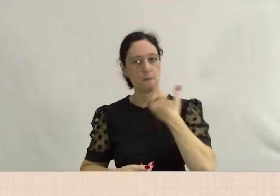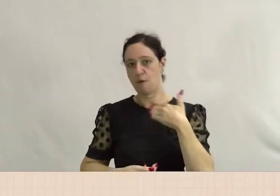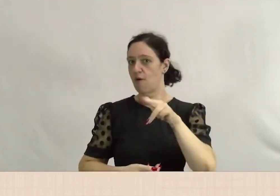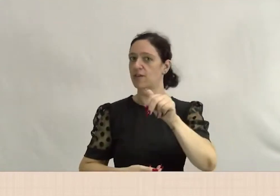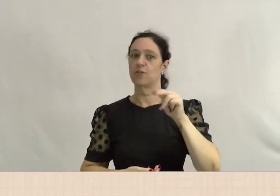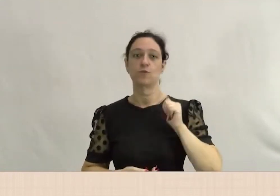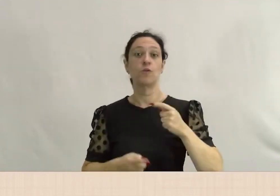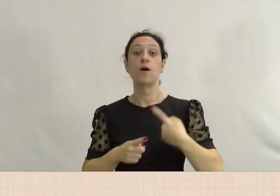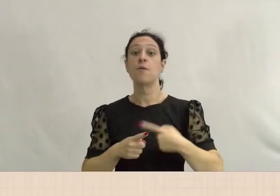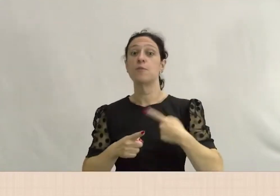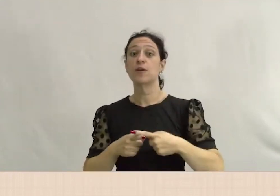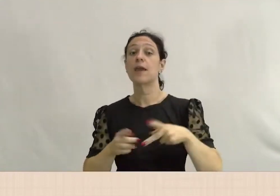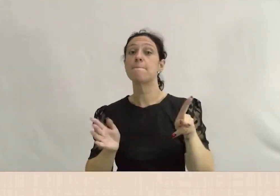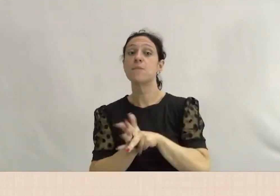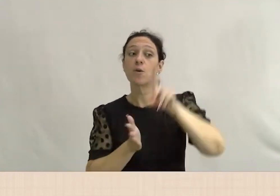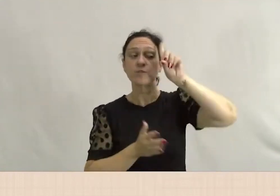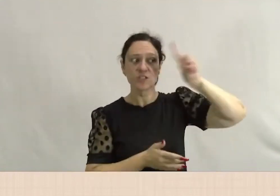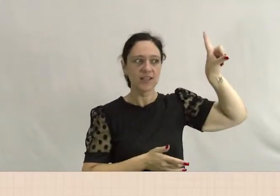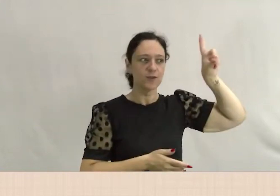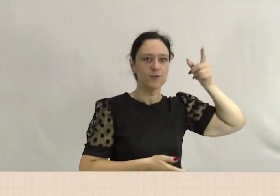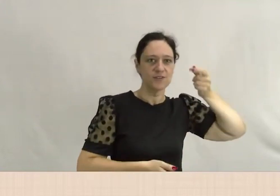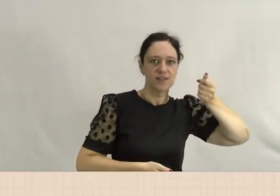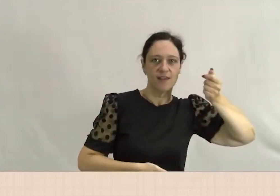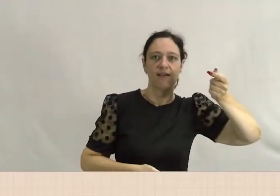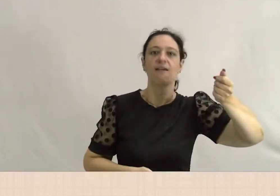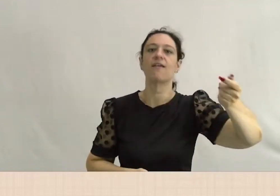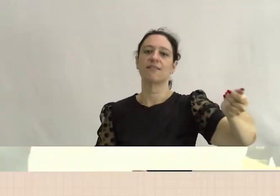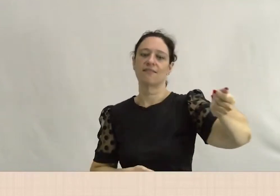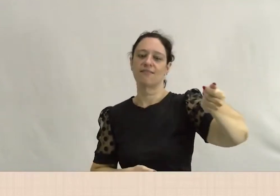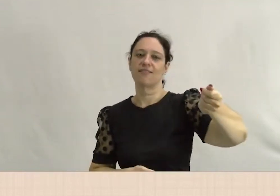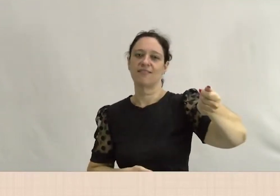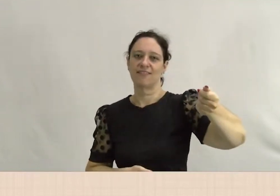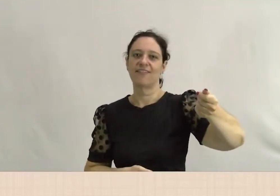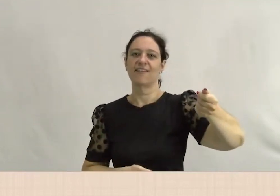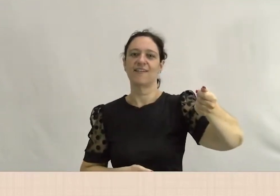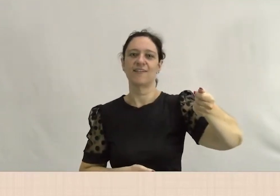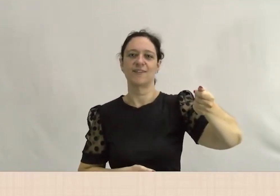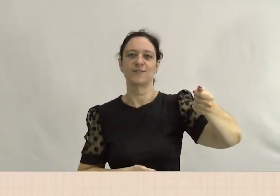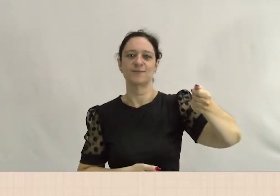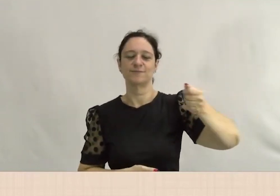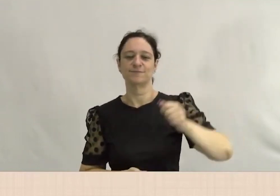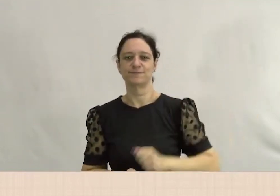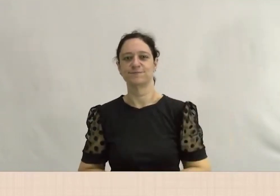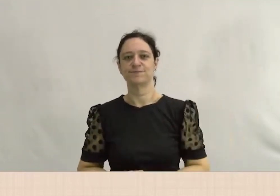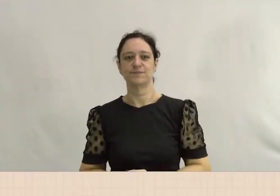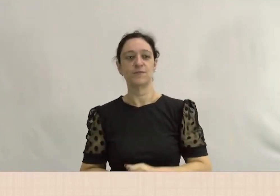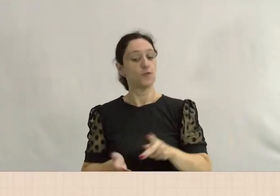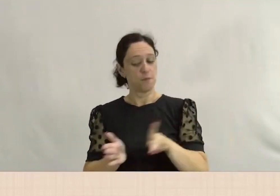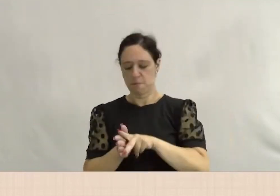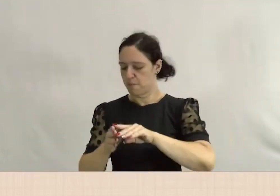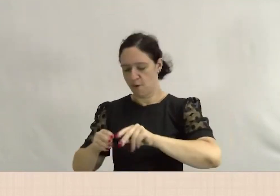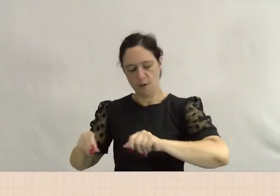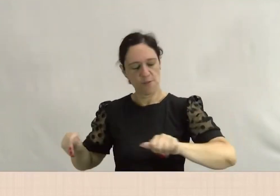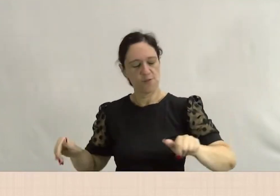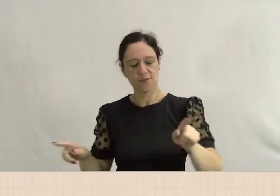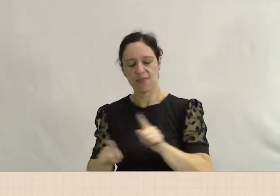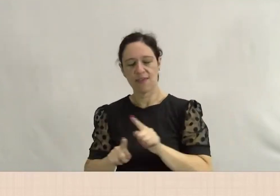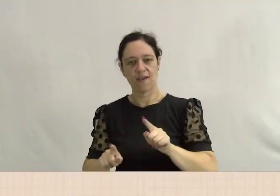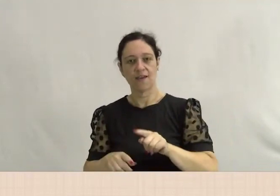do sopro do Deus eterno, veio da dimensão da eternidade. Por isso